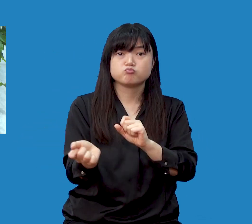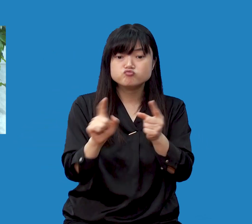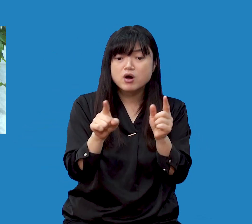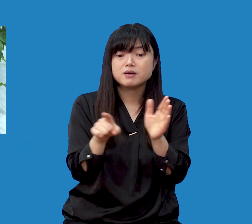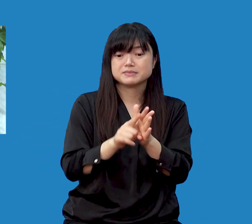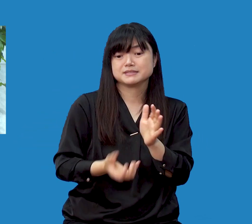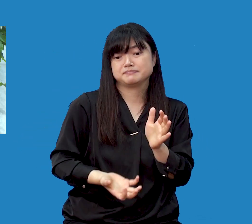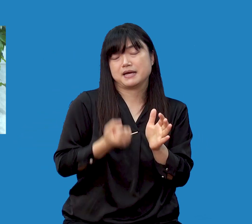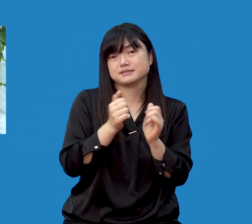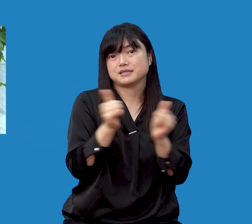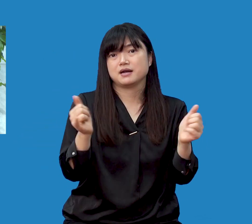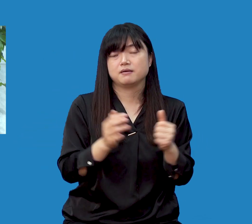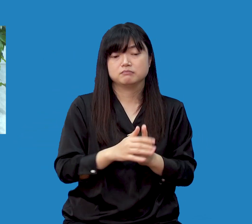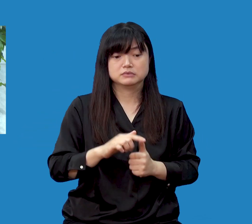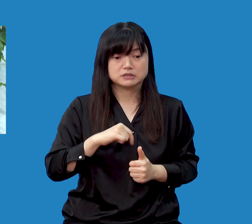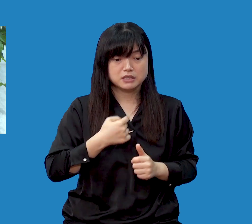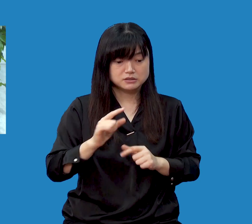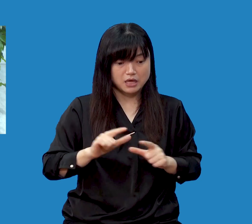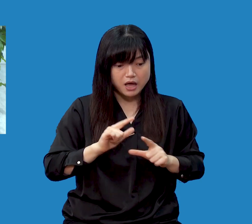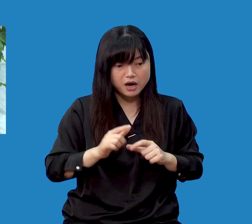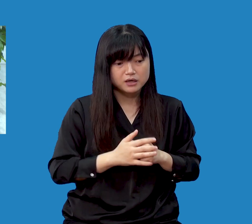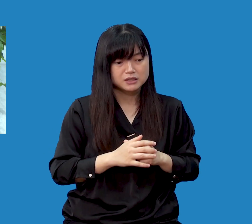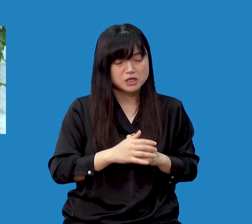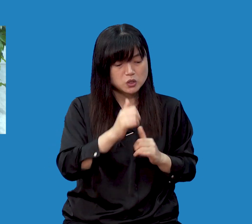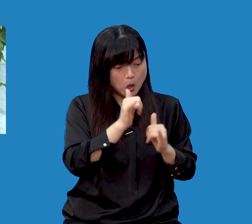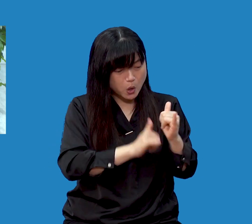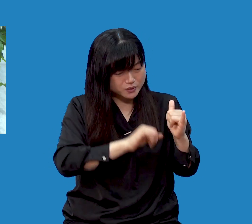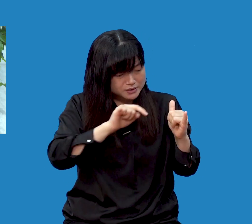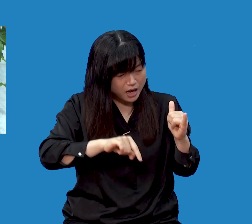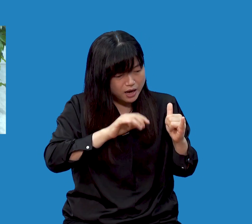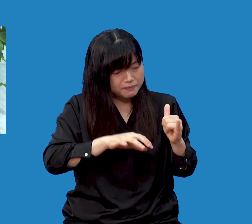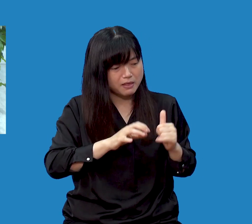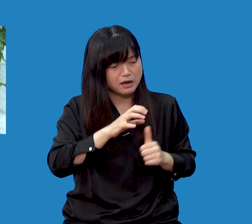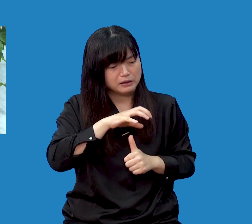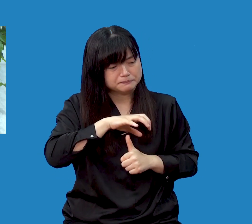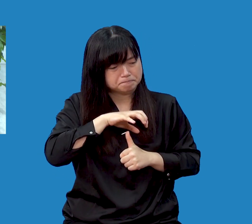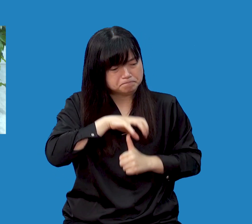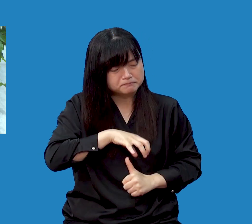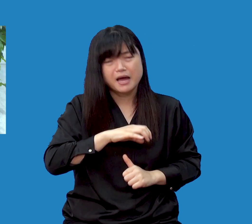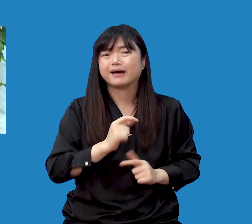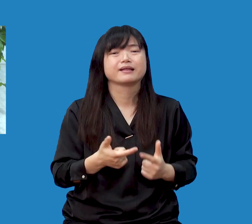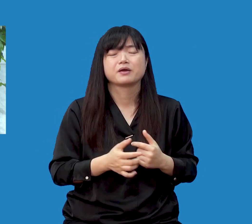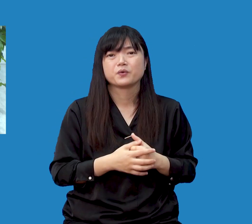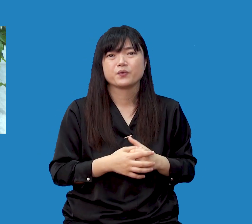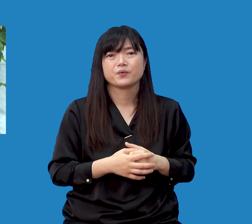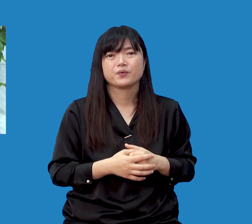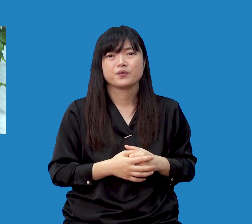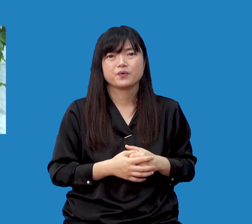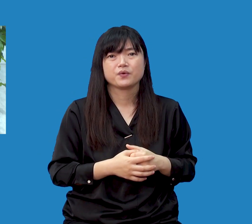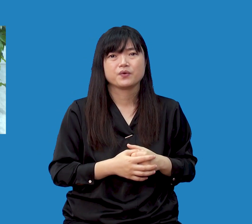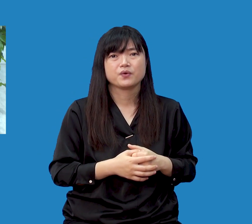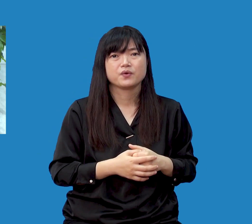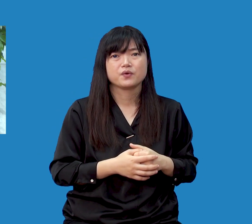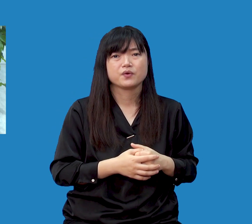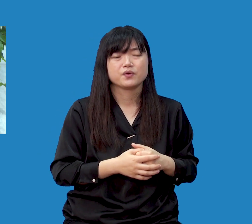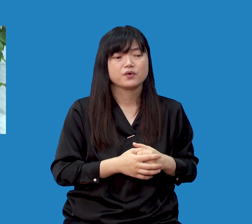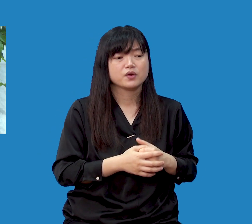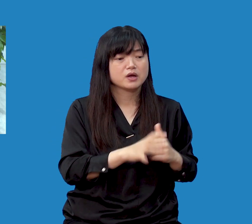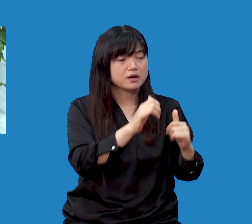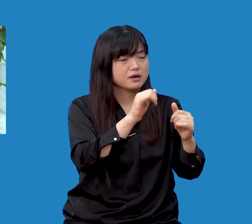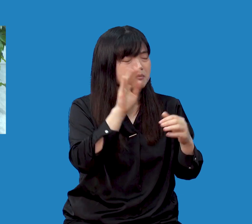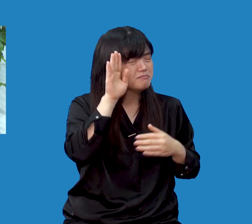부활신앙의 사람이에요. 자기가 살아가는 역사 안에 갇히지 않아요. 역사의 내일을